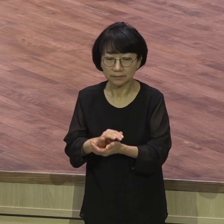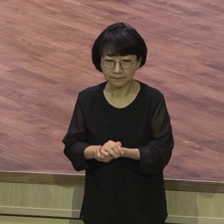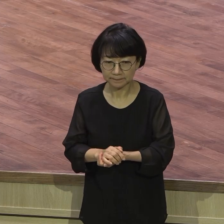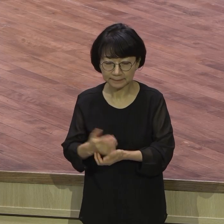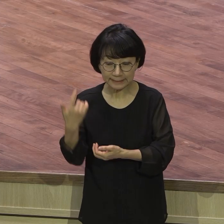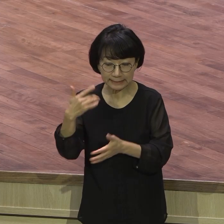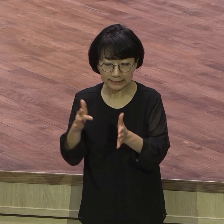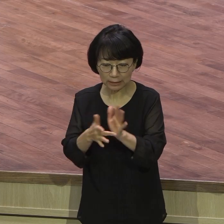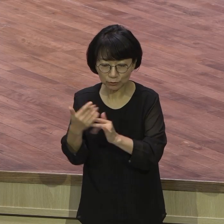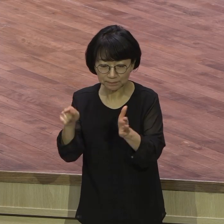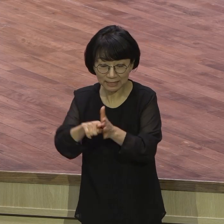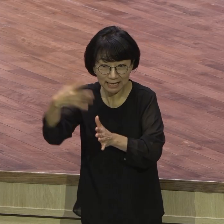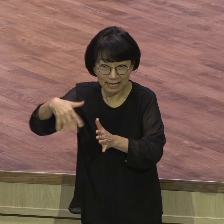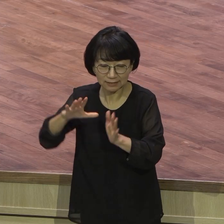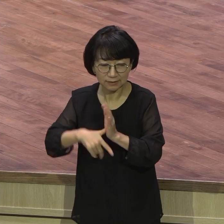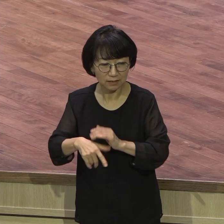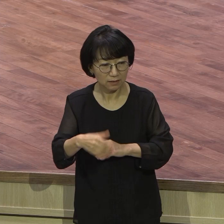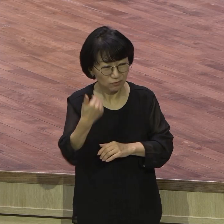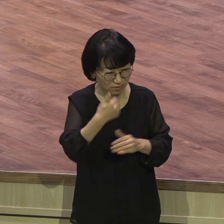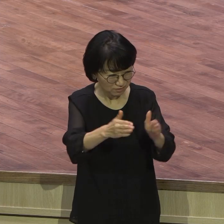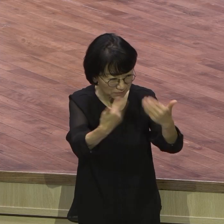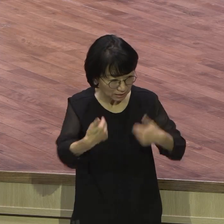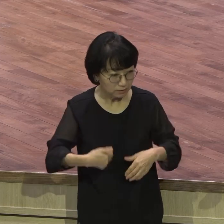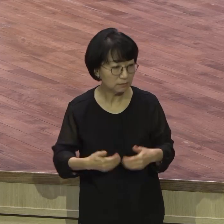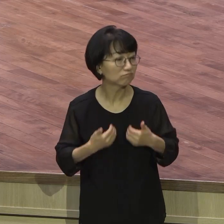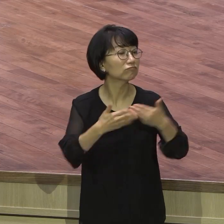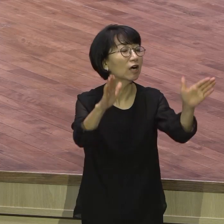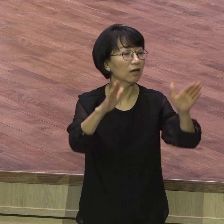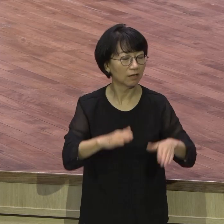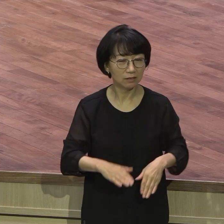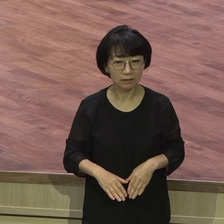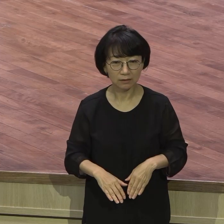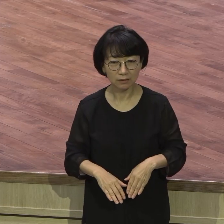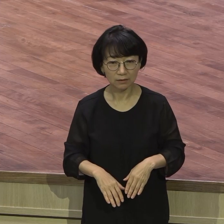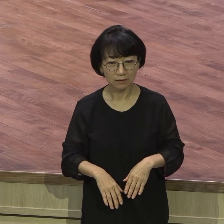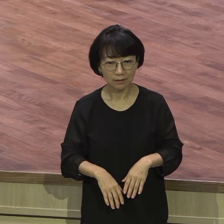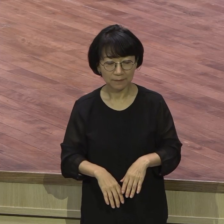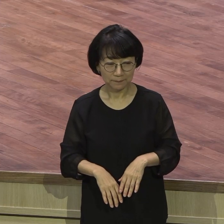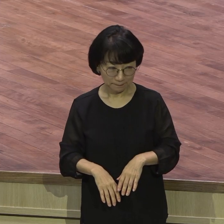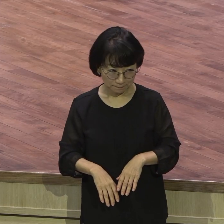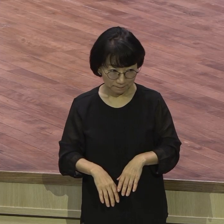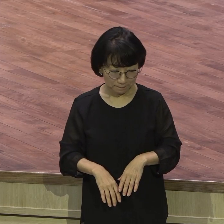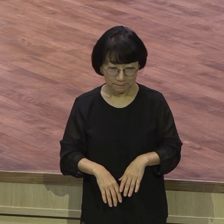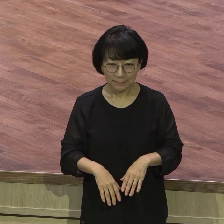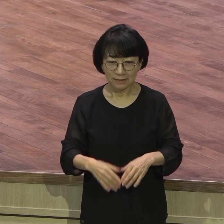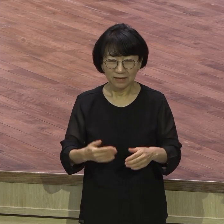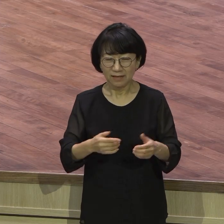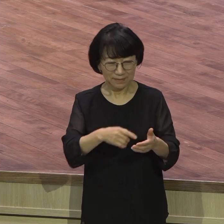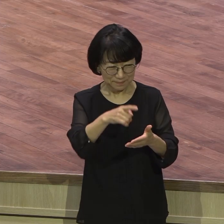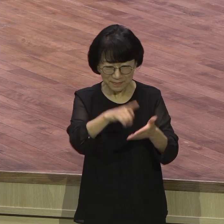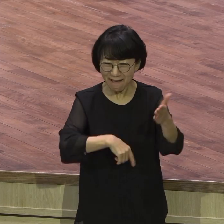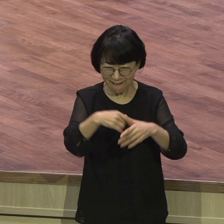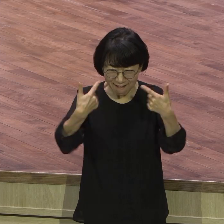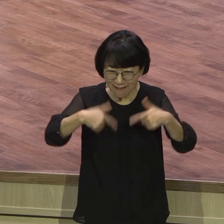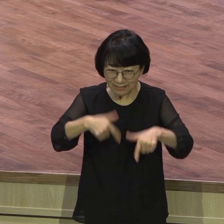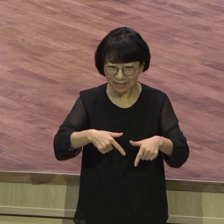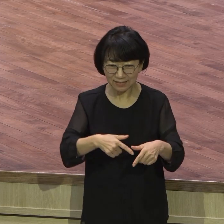때리면 같이 때렸잖아요 손에 입혀 같이 손에 입혔잖아요 갈받잖아요 그걸 그 예사람이에요